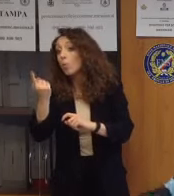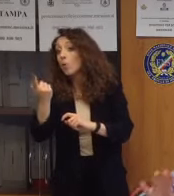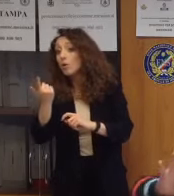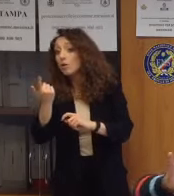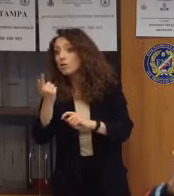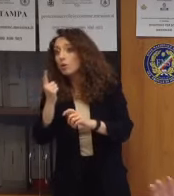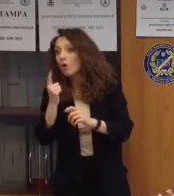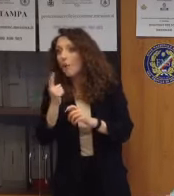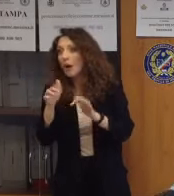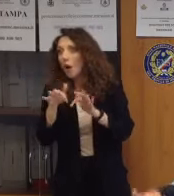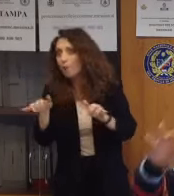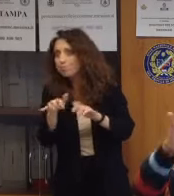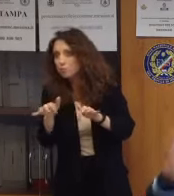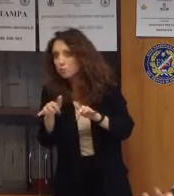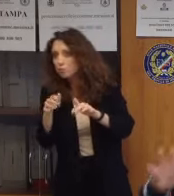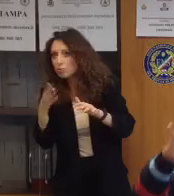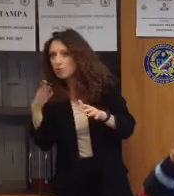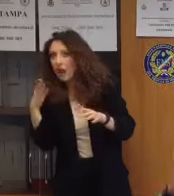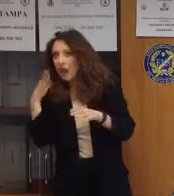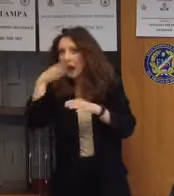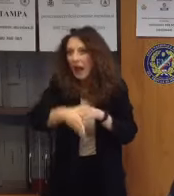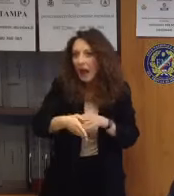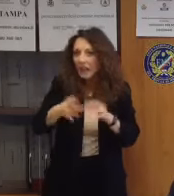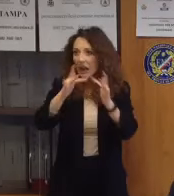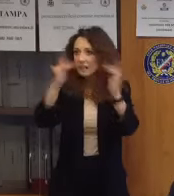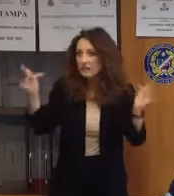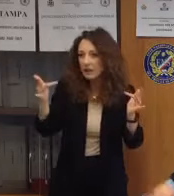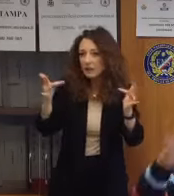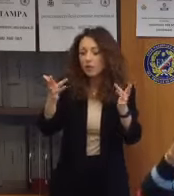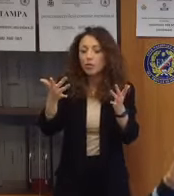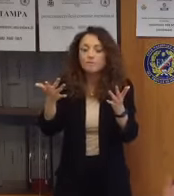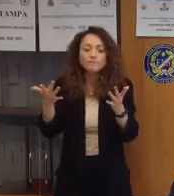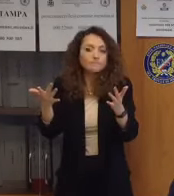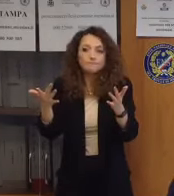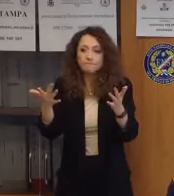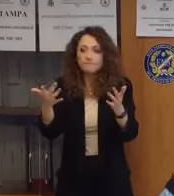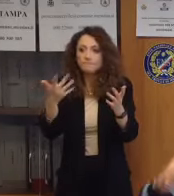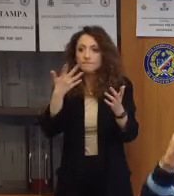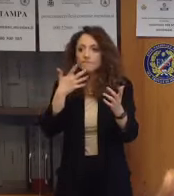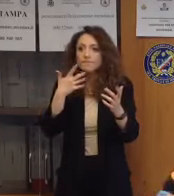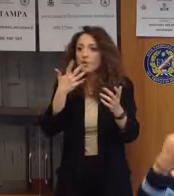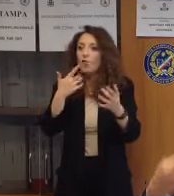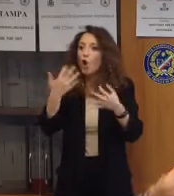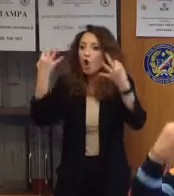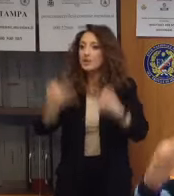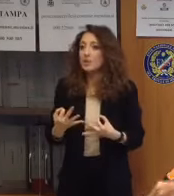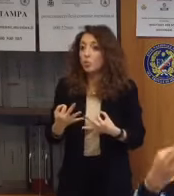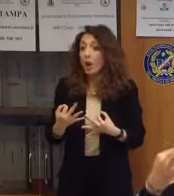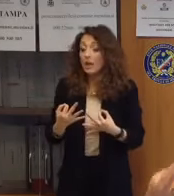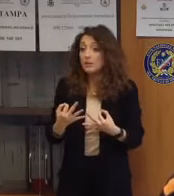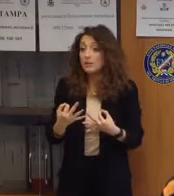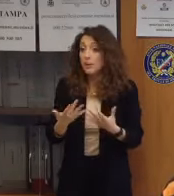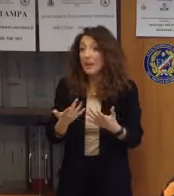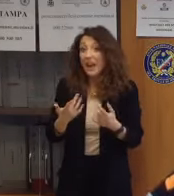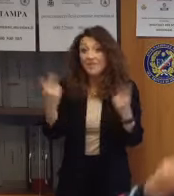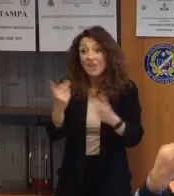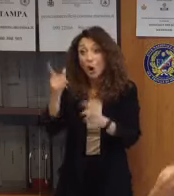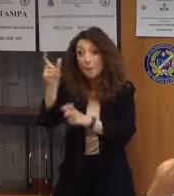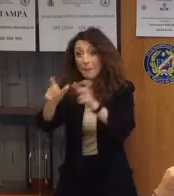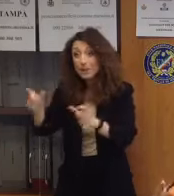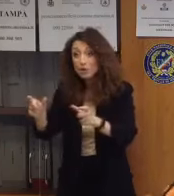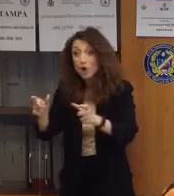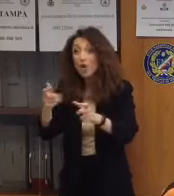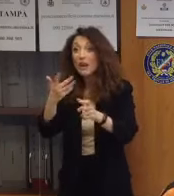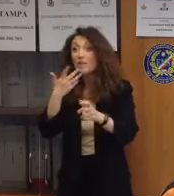perché gli sciacalli in questa situazione, lo ribadisco, avranno tanti calci in culo, ma